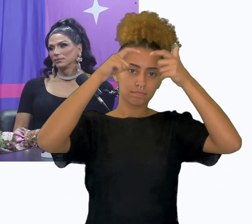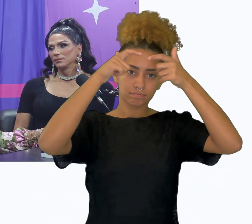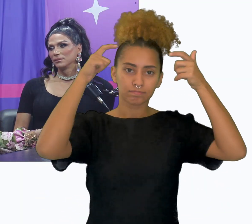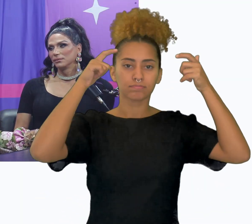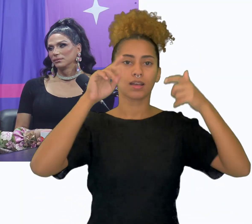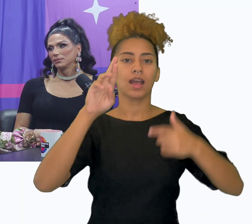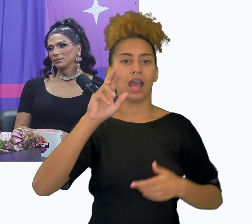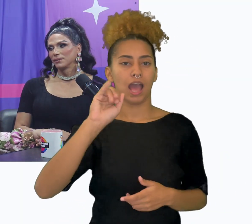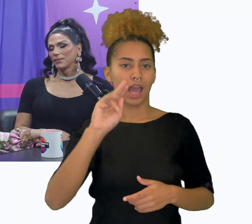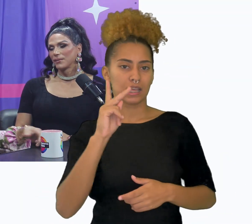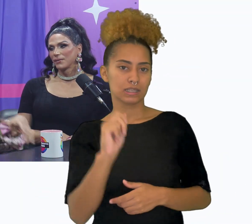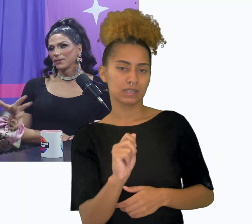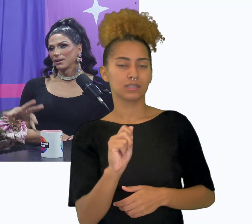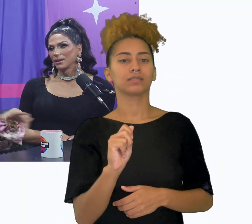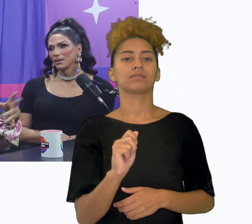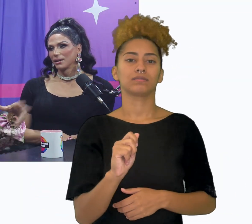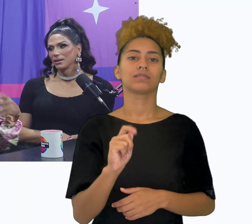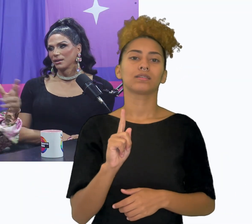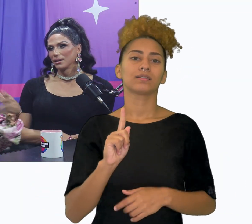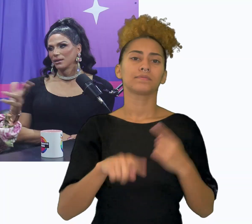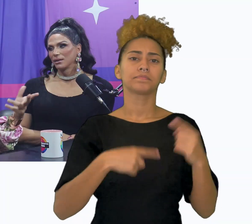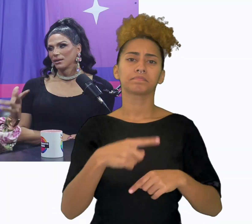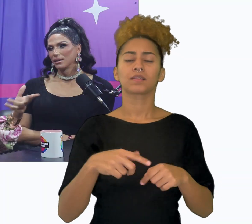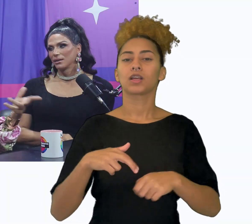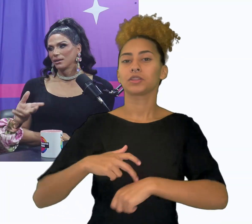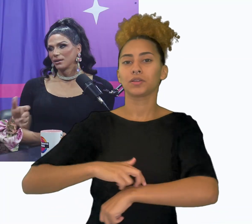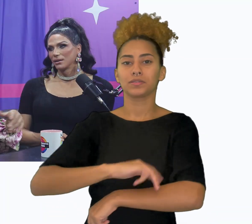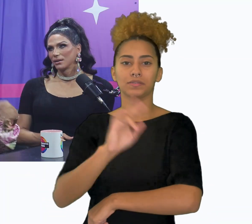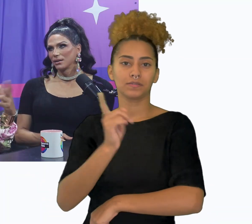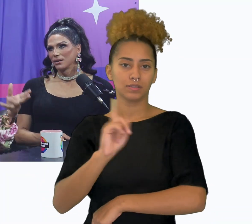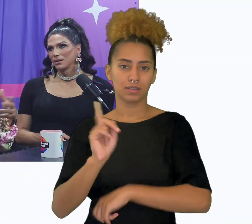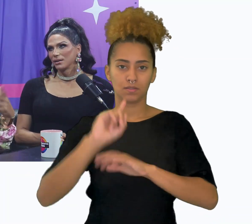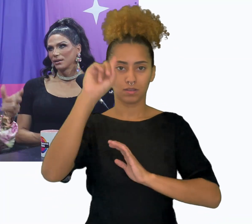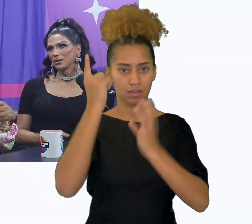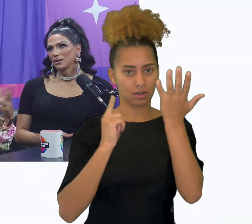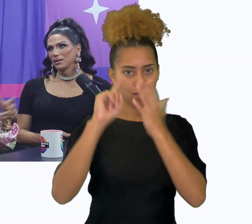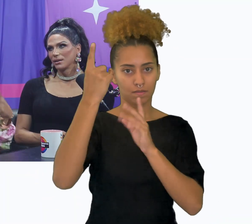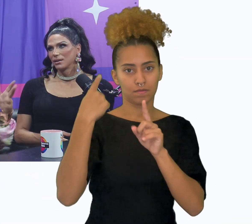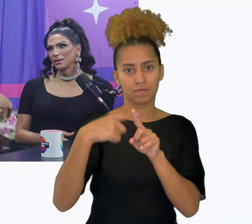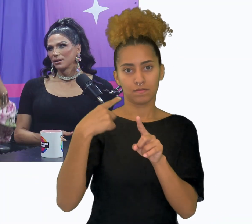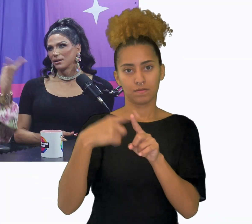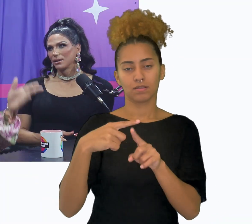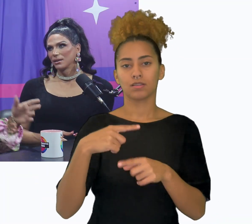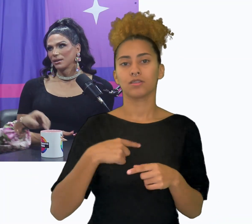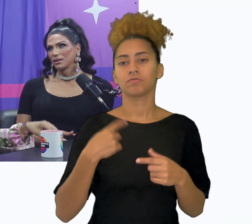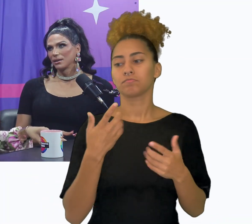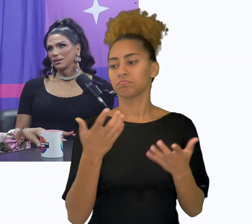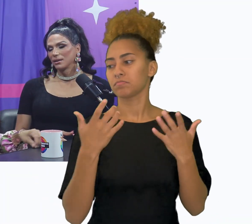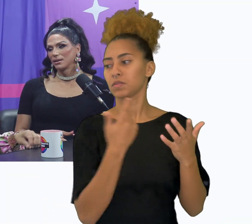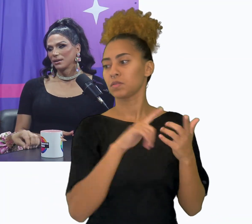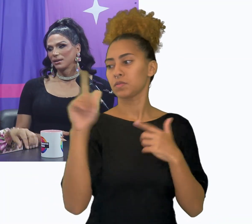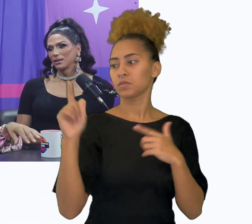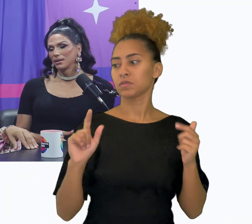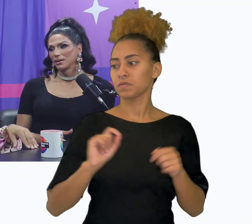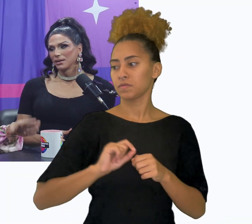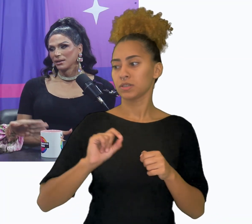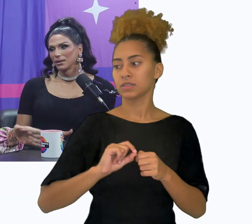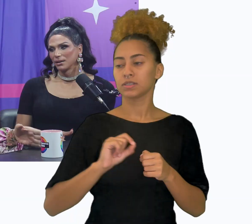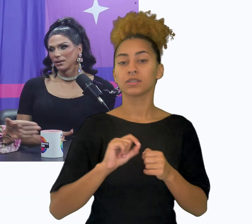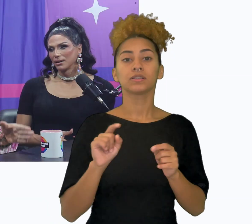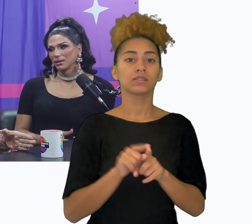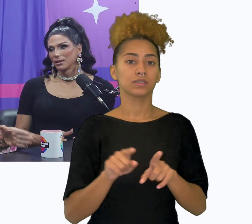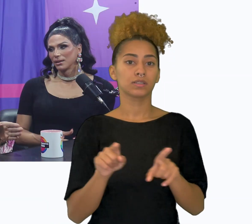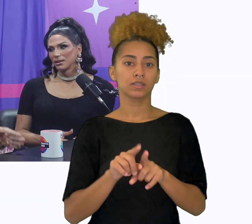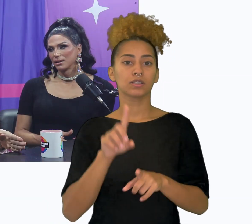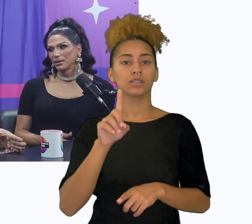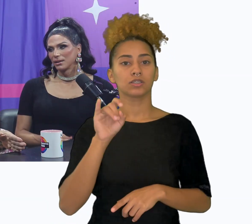anos ainda, mas acabei não desfilando no carnaval por conta que eu quis fazer outras coisas. E aí entra